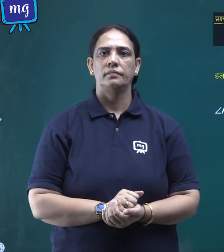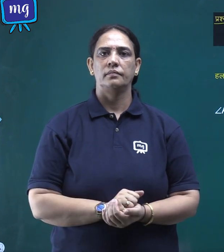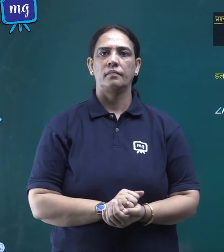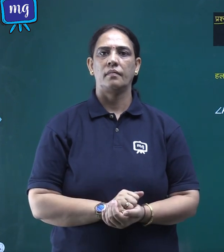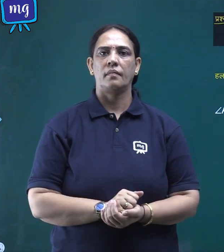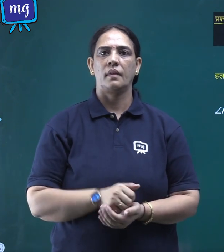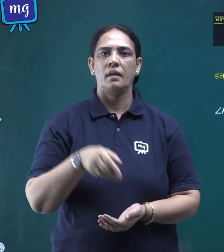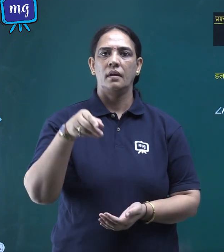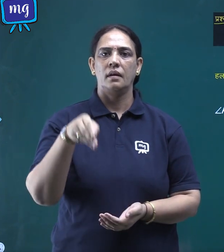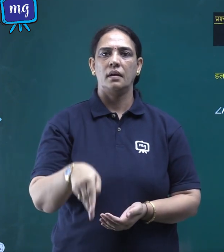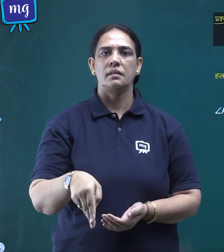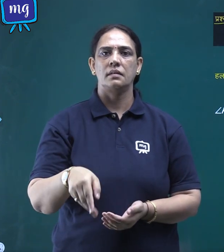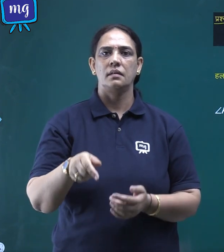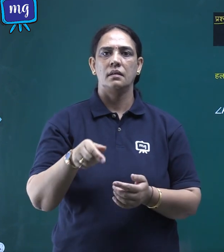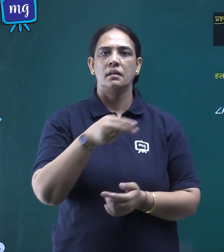इस चतुर्भुज के